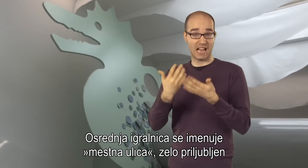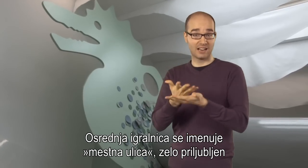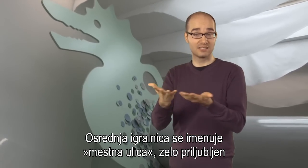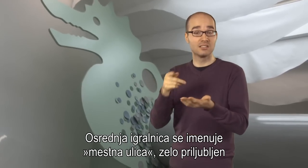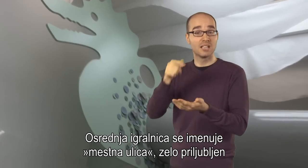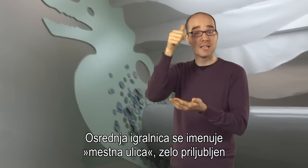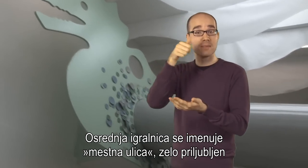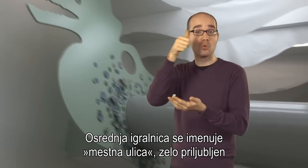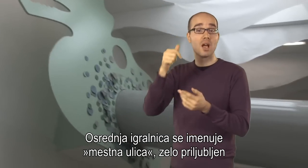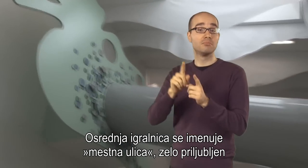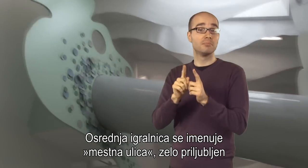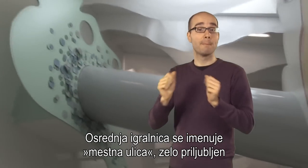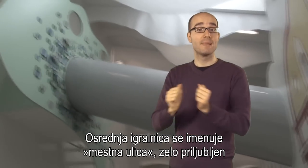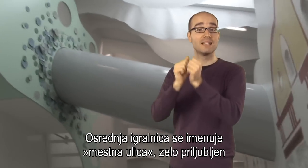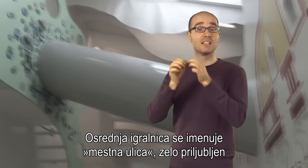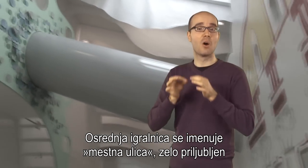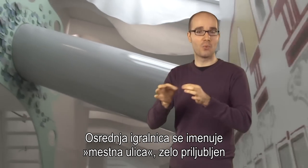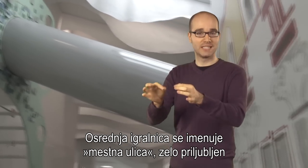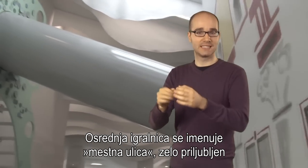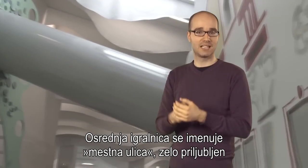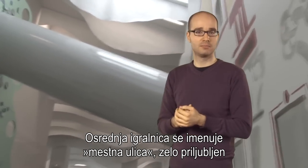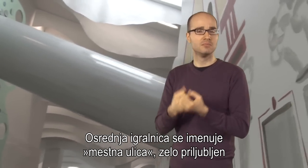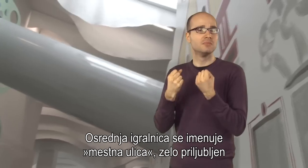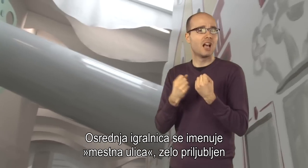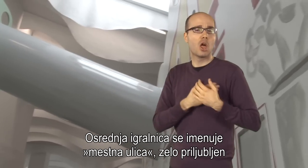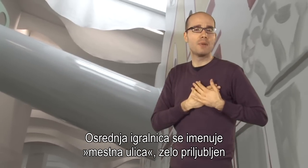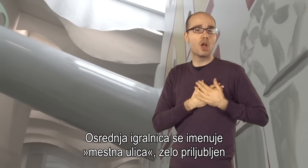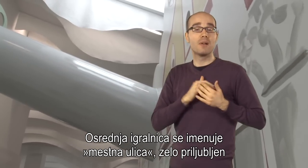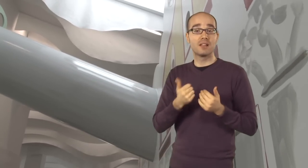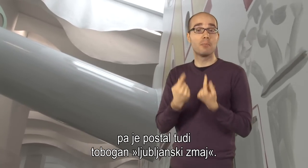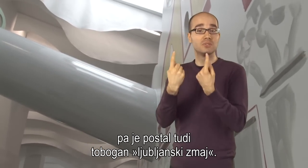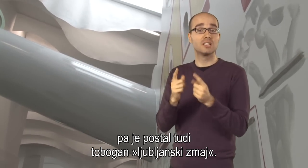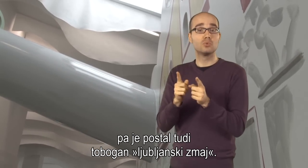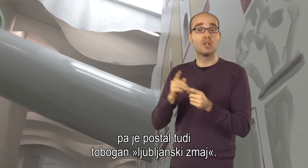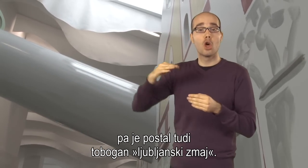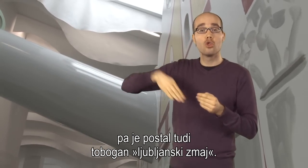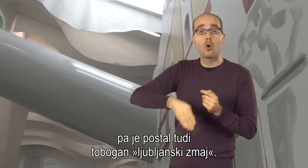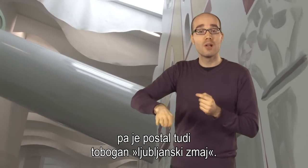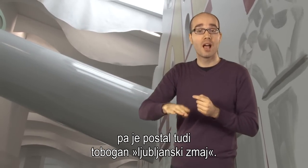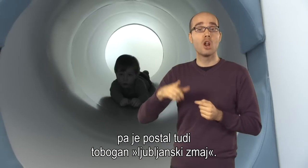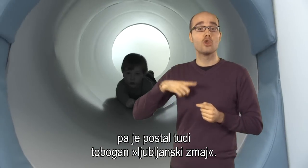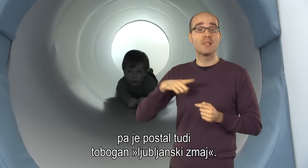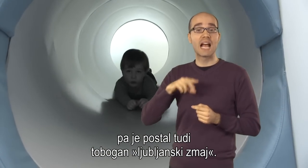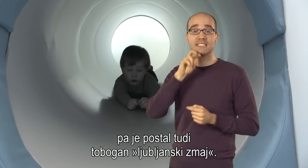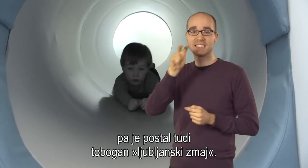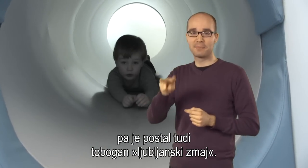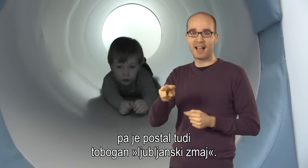Osrednja igralnica se imenuje Mestna ulica, zelo priljubljen pa je postal tudi tobogan Ljubljanski